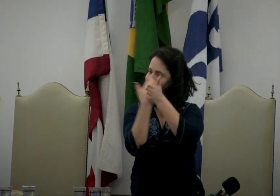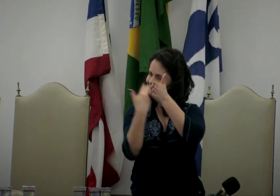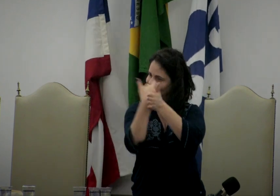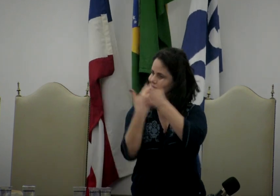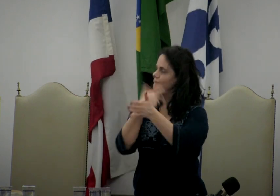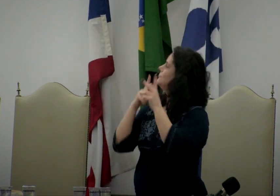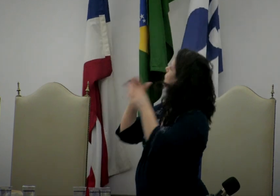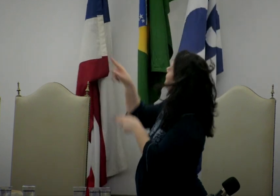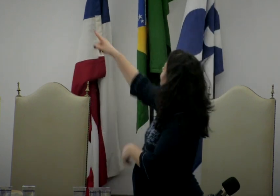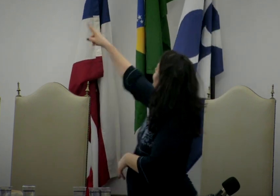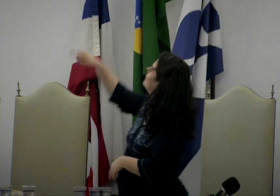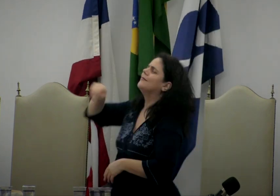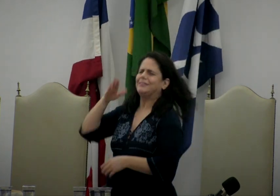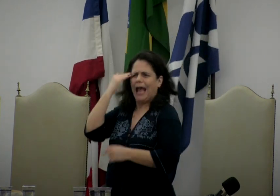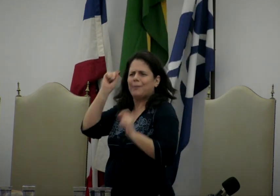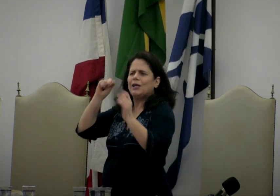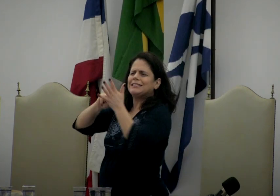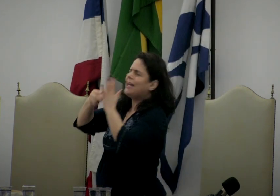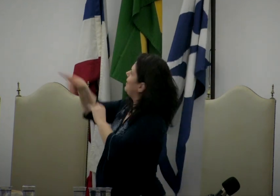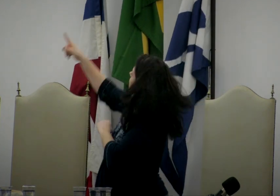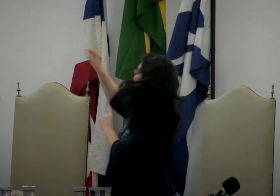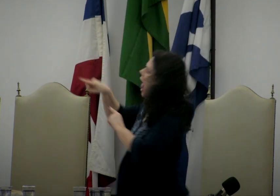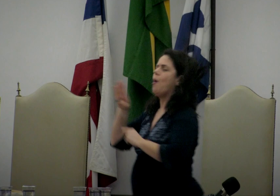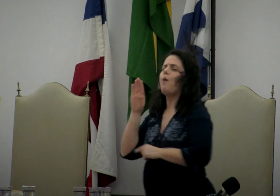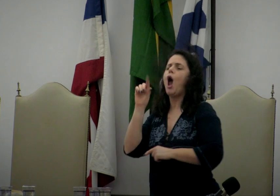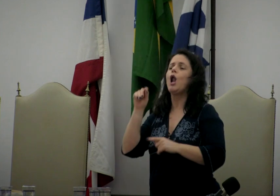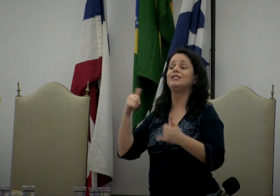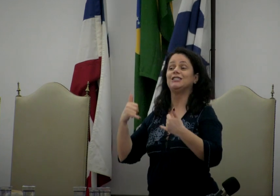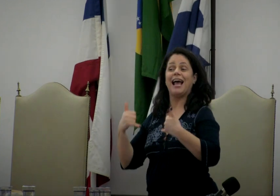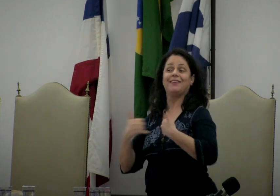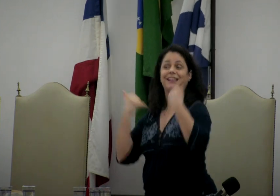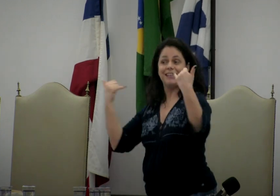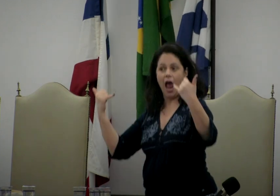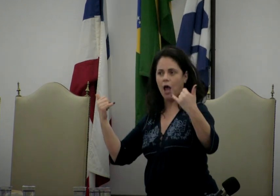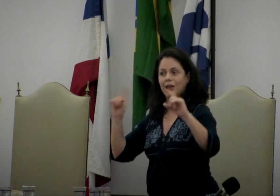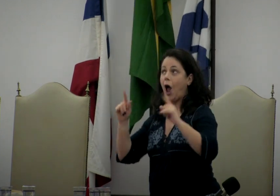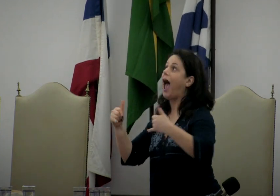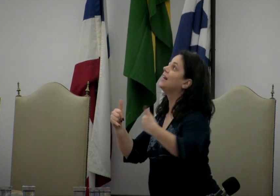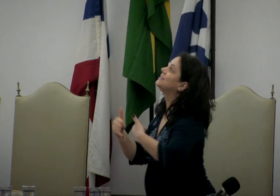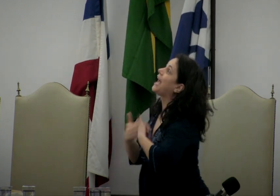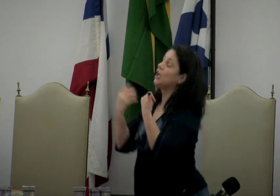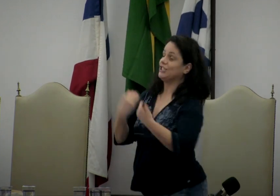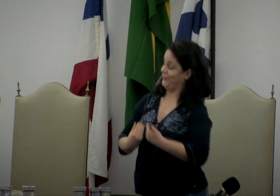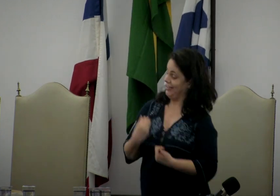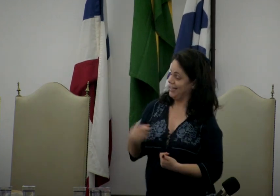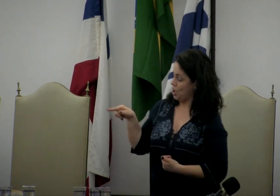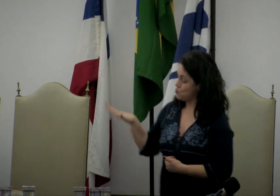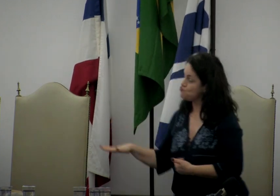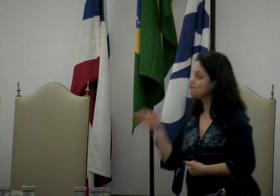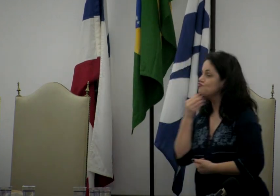A capa do meu livro mostra uma imagem como essa. Vocês sabem o que significa? É um bolo de